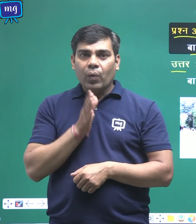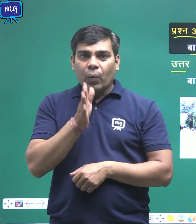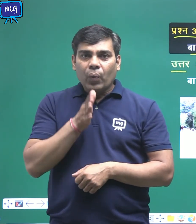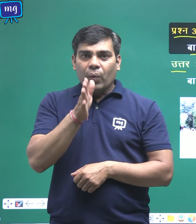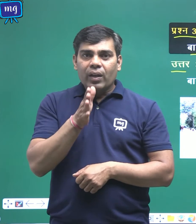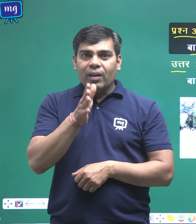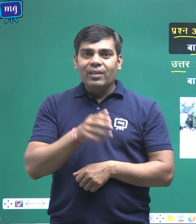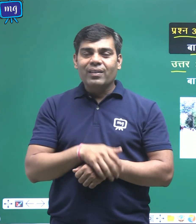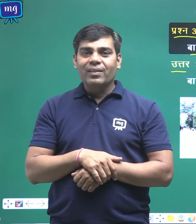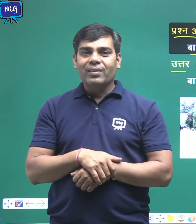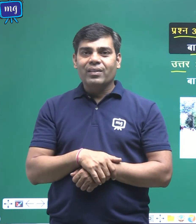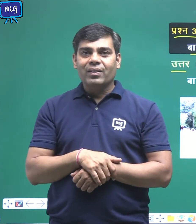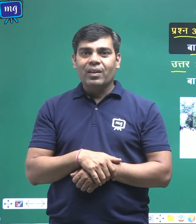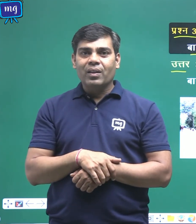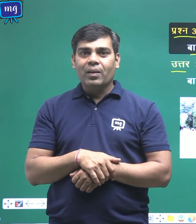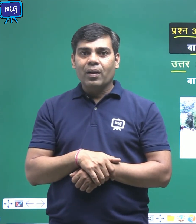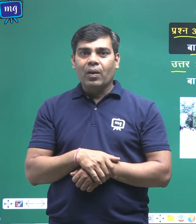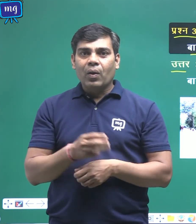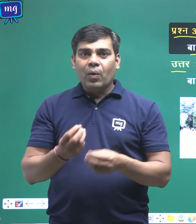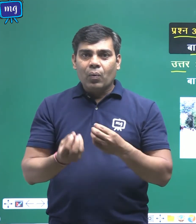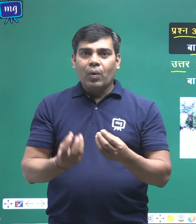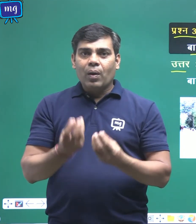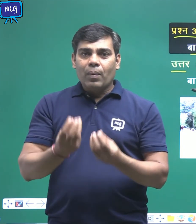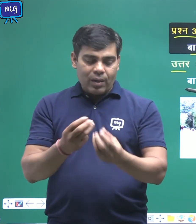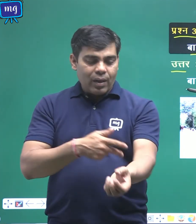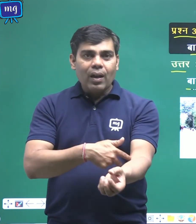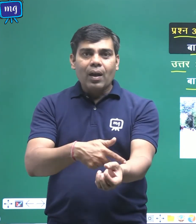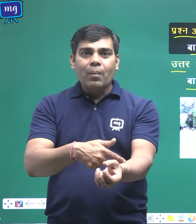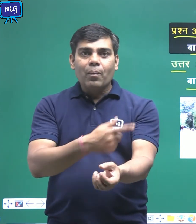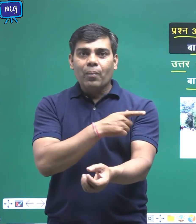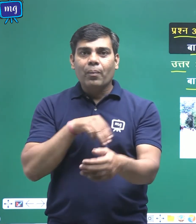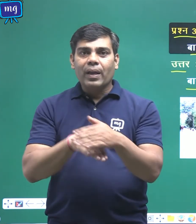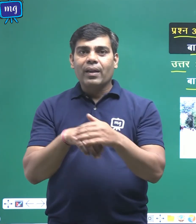रेलगाड़ी गुलाब बाग में